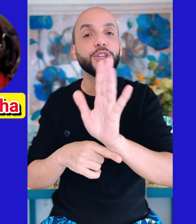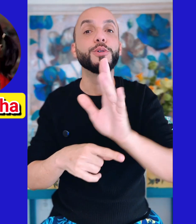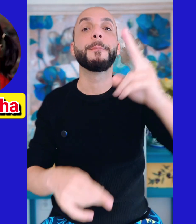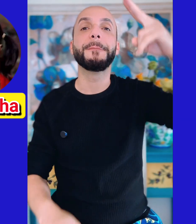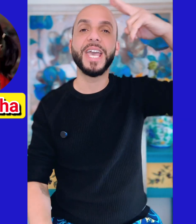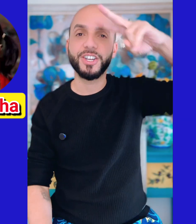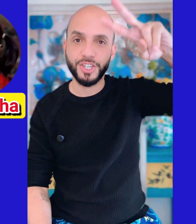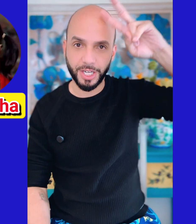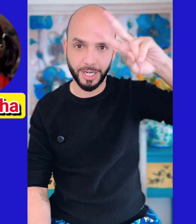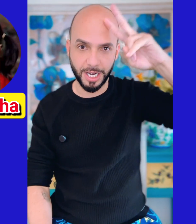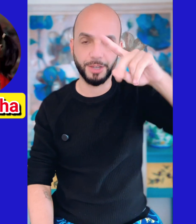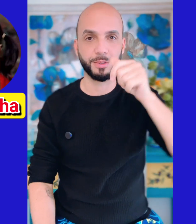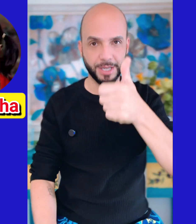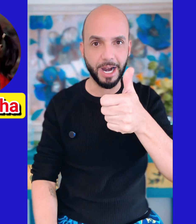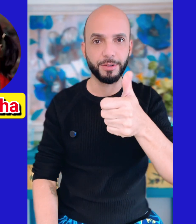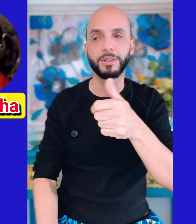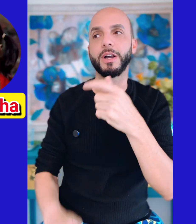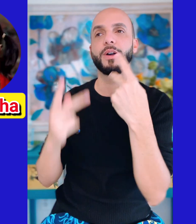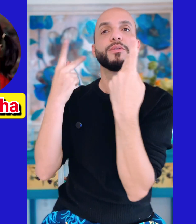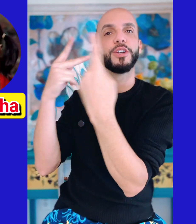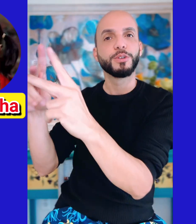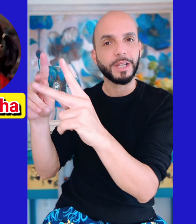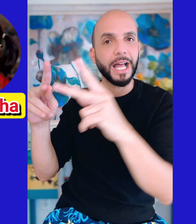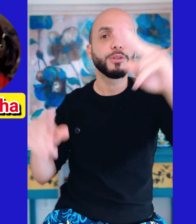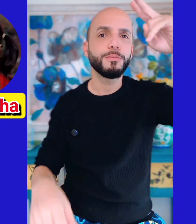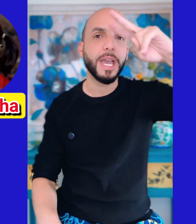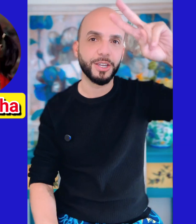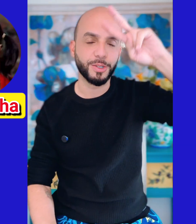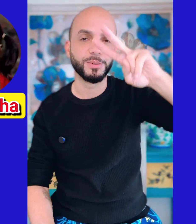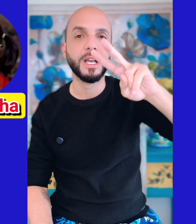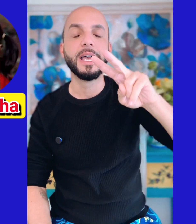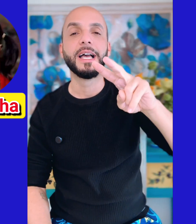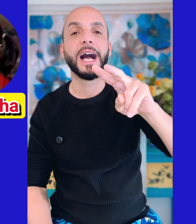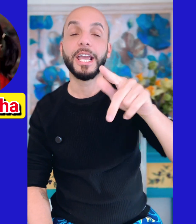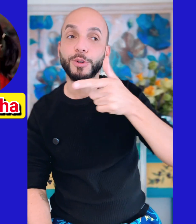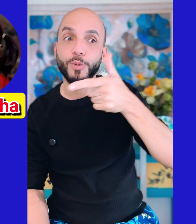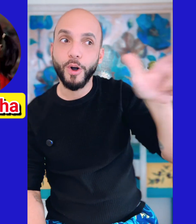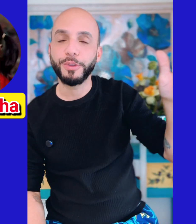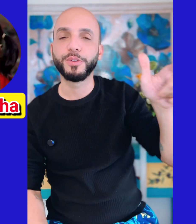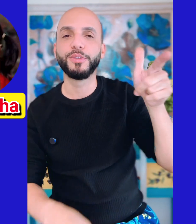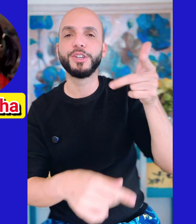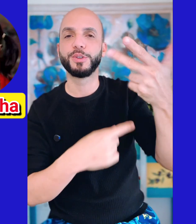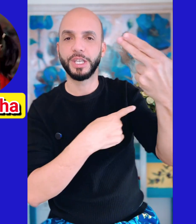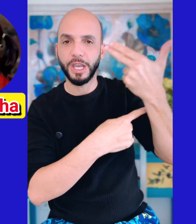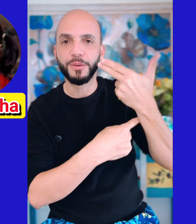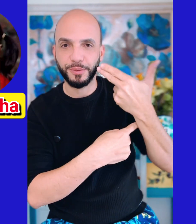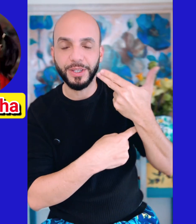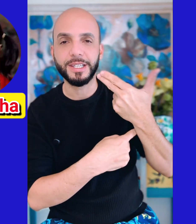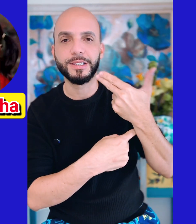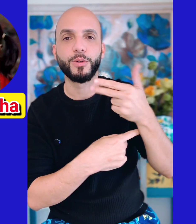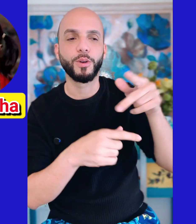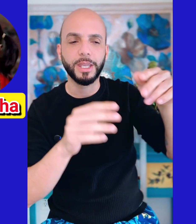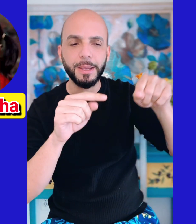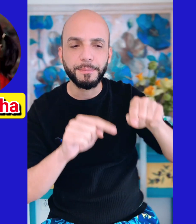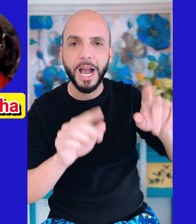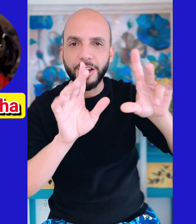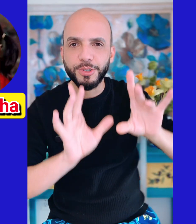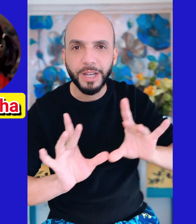vídeo mexicano, certo? Então é um vídeo lá do México. E no outro vídeo que eu fiz, eu coloquei embaixo lá, né,